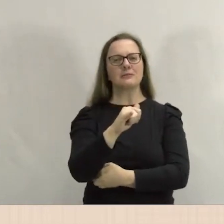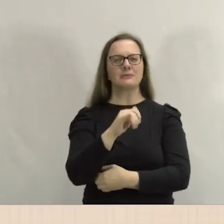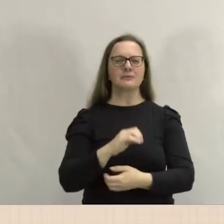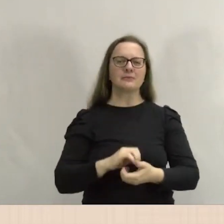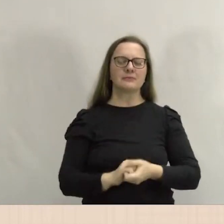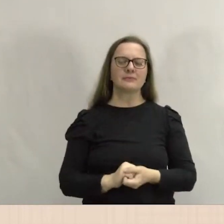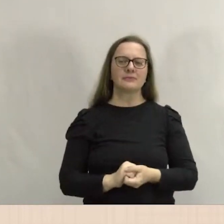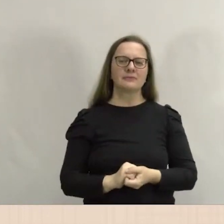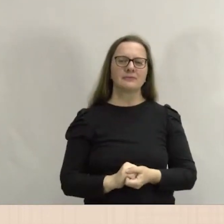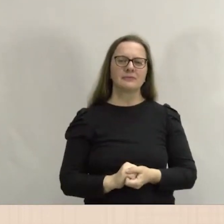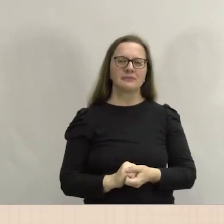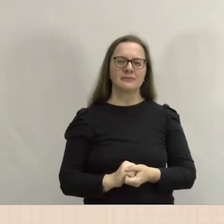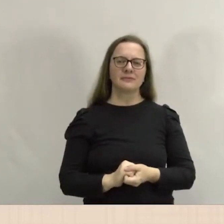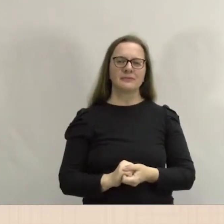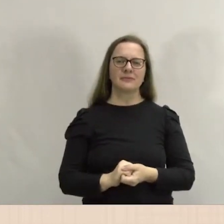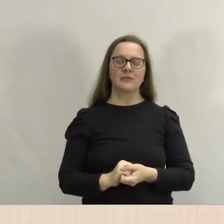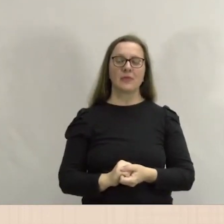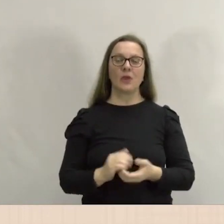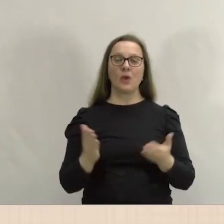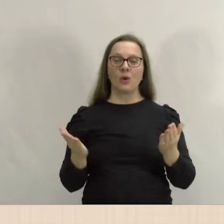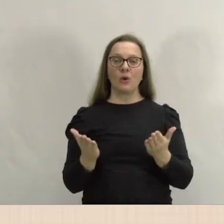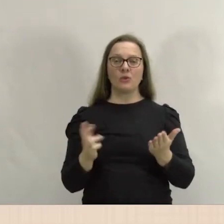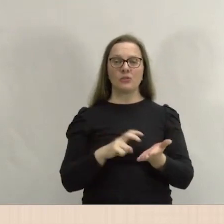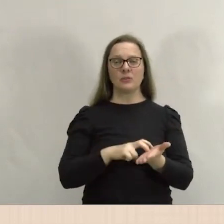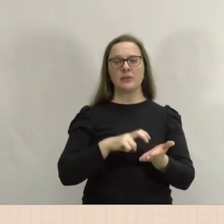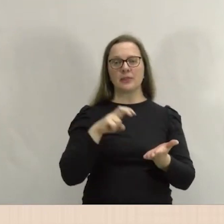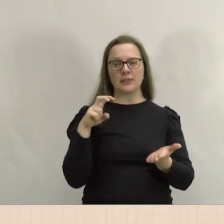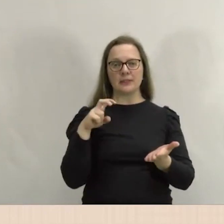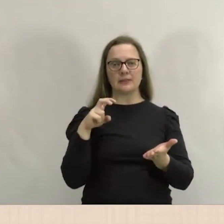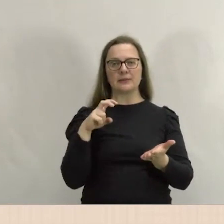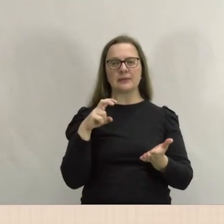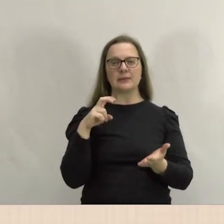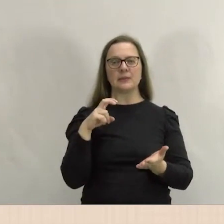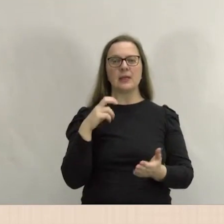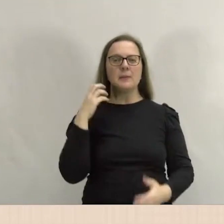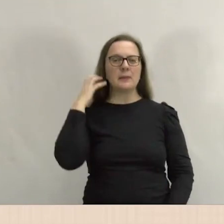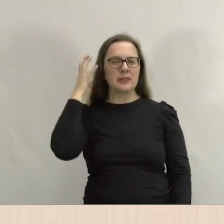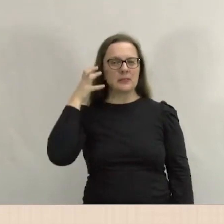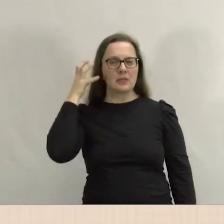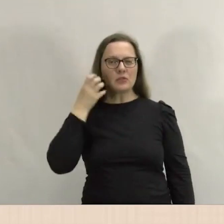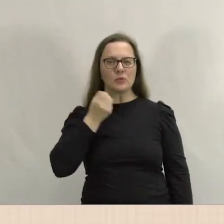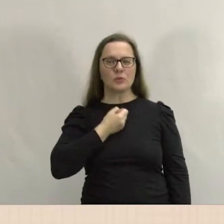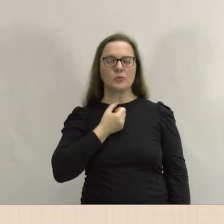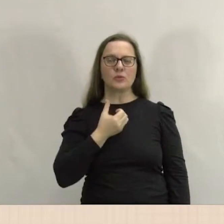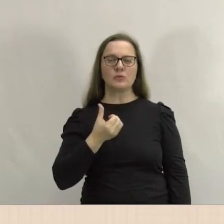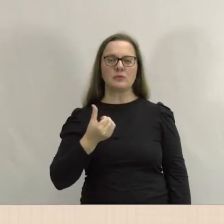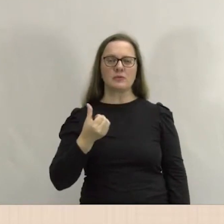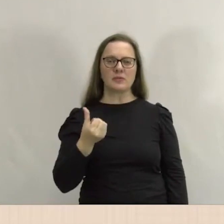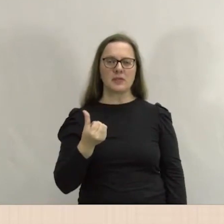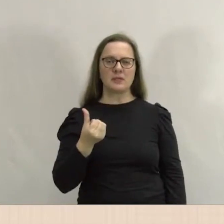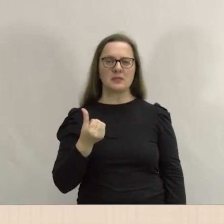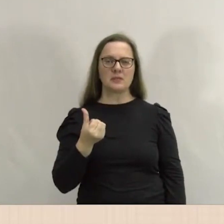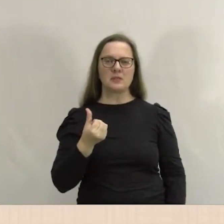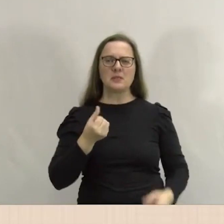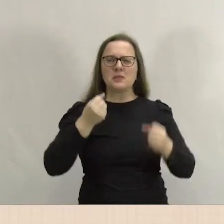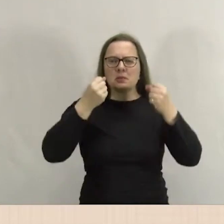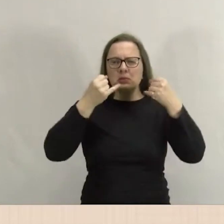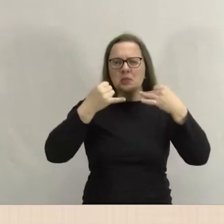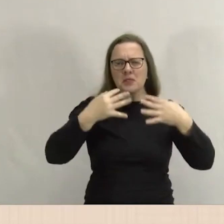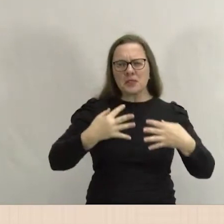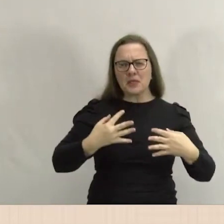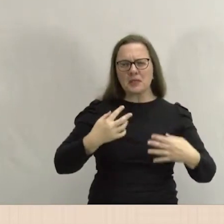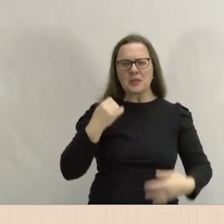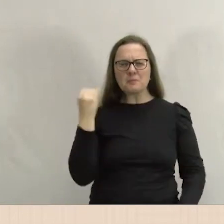Hoje de manhã, ou seja, na mensagem número 6, nós falamos da importância da palavra